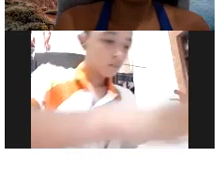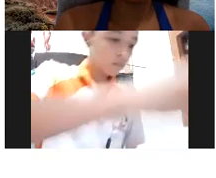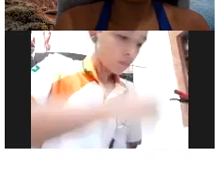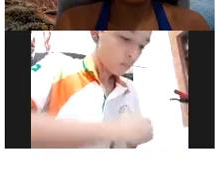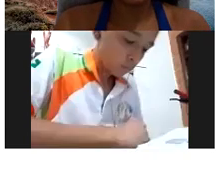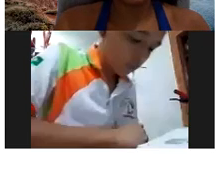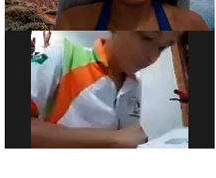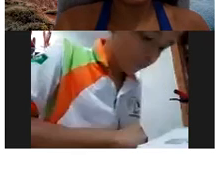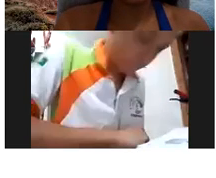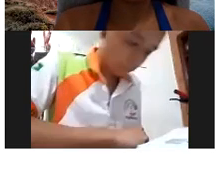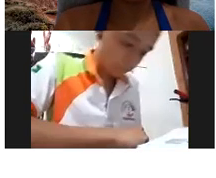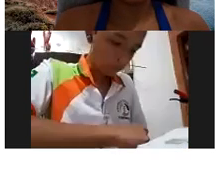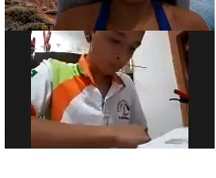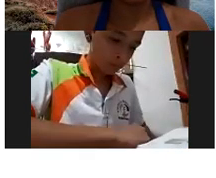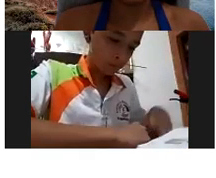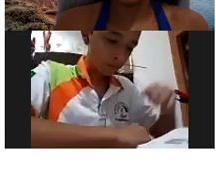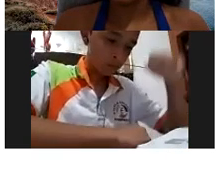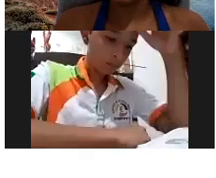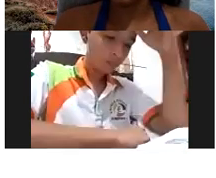dois h